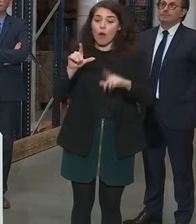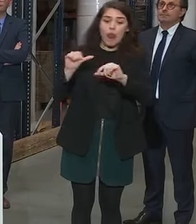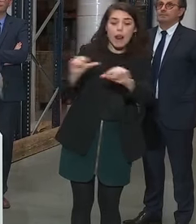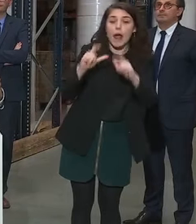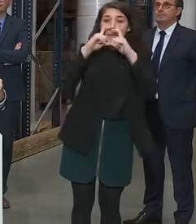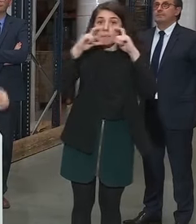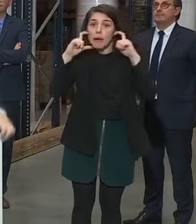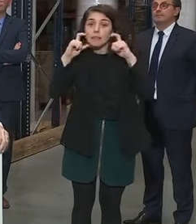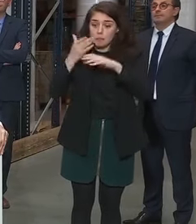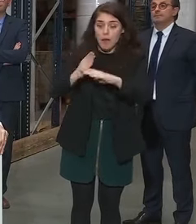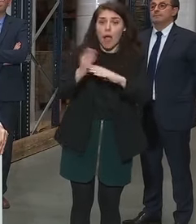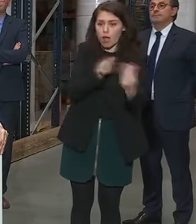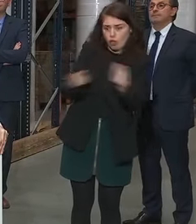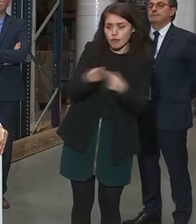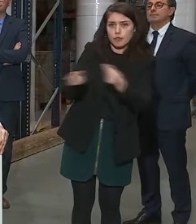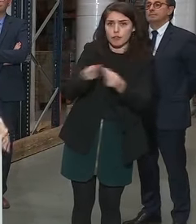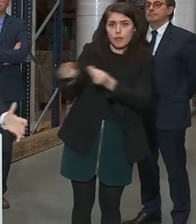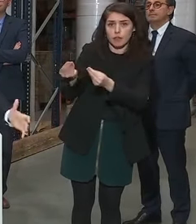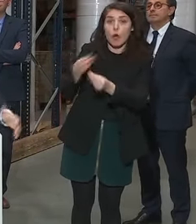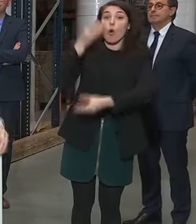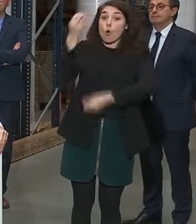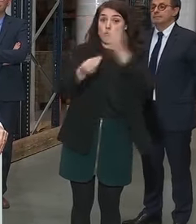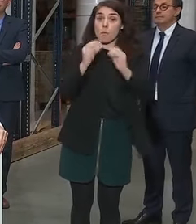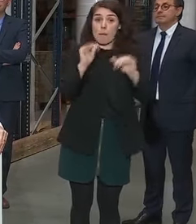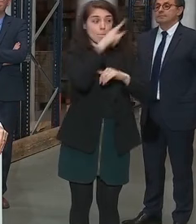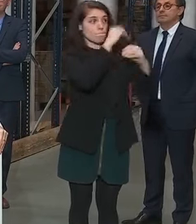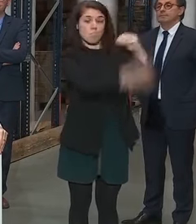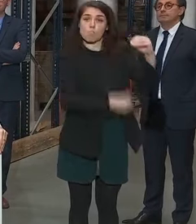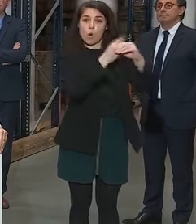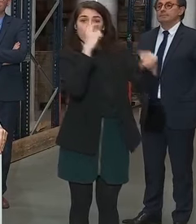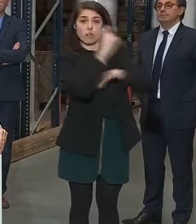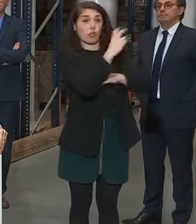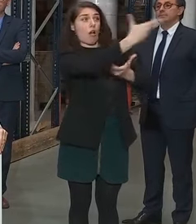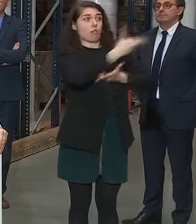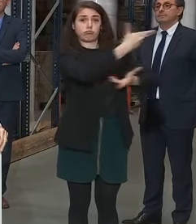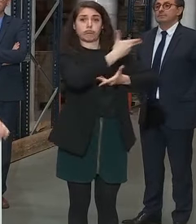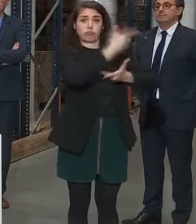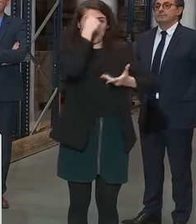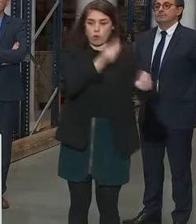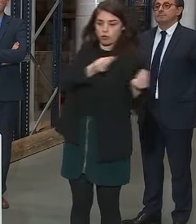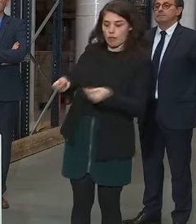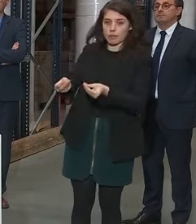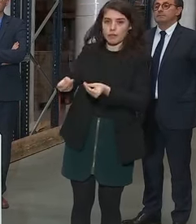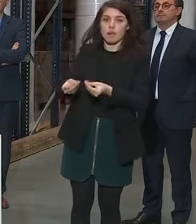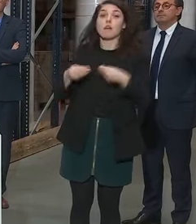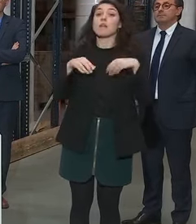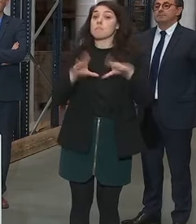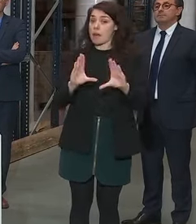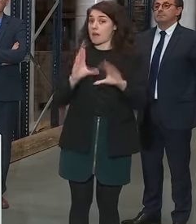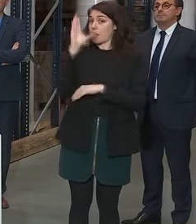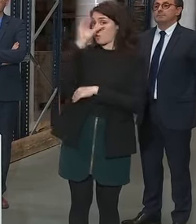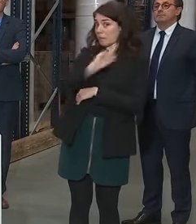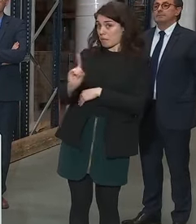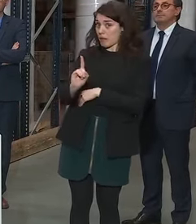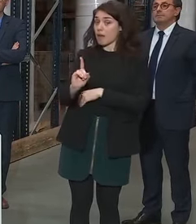aussi été chercher sur les marchés mondiaux des grandes quantités de masques pour les mettre à disposition de nos soignants. Mais il nous faut aussi, et à